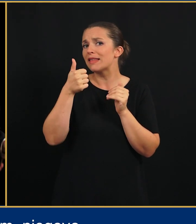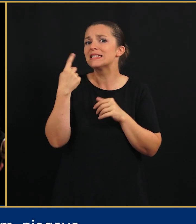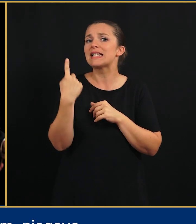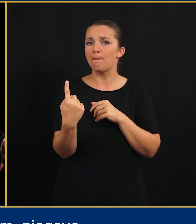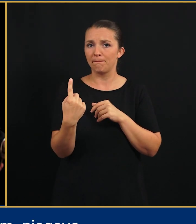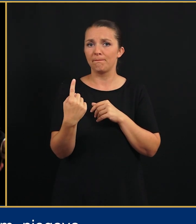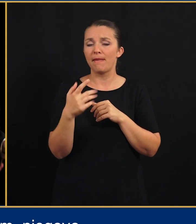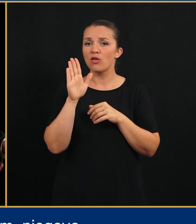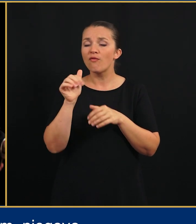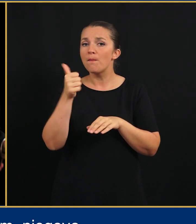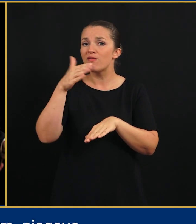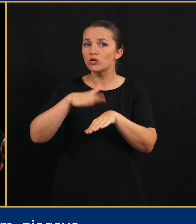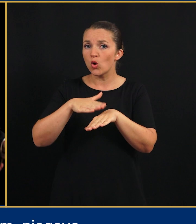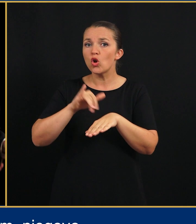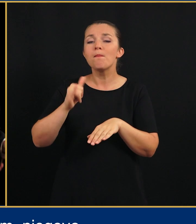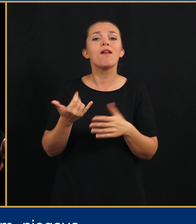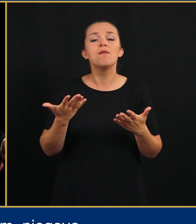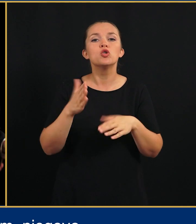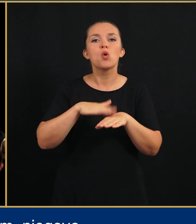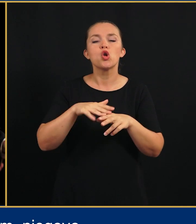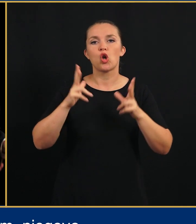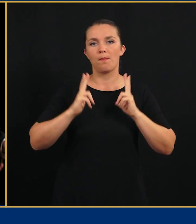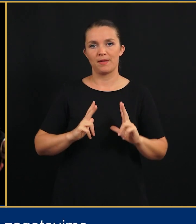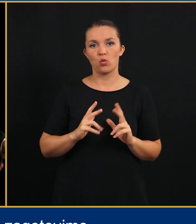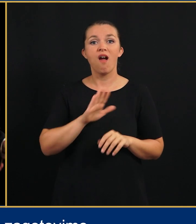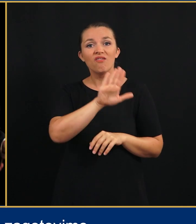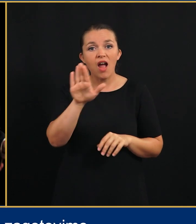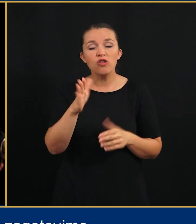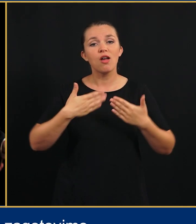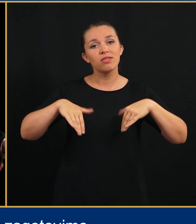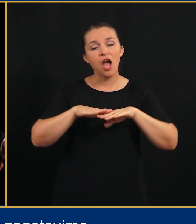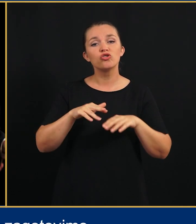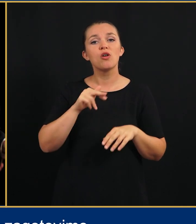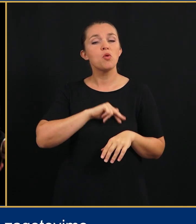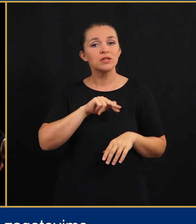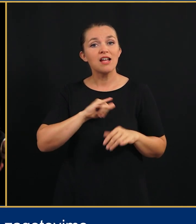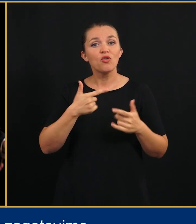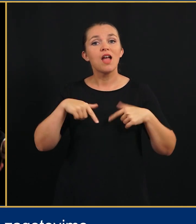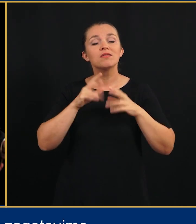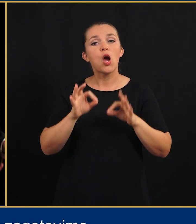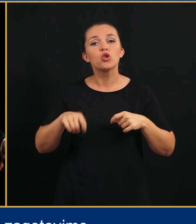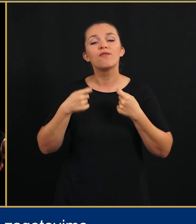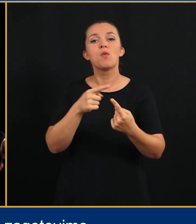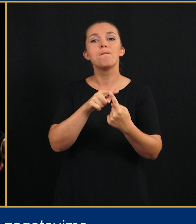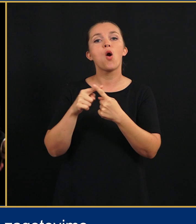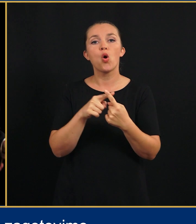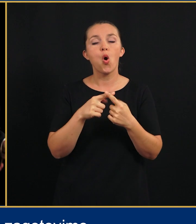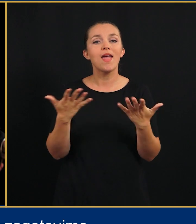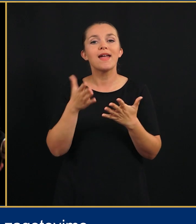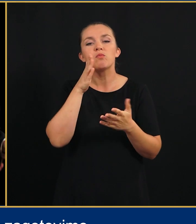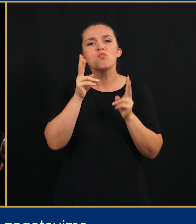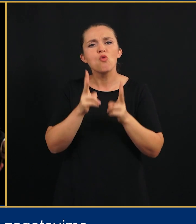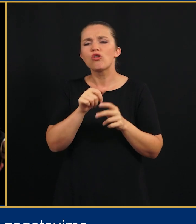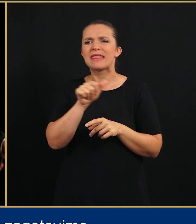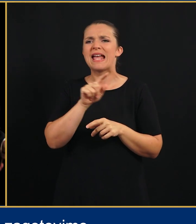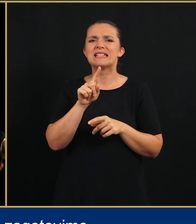sam, njegovo prvo sporočilo pa je sporočilo miru. Vaše in naše poslanstvo je, da zagotovimo pogoje, v katerem bo